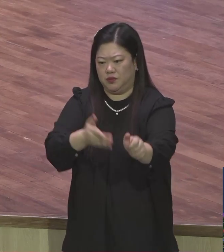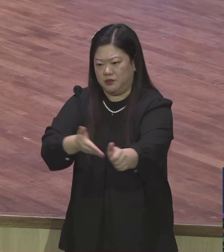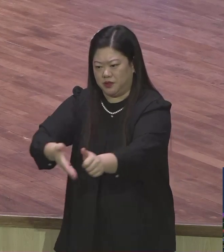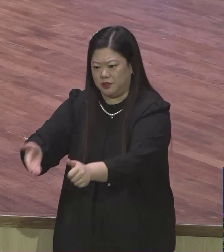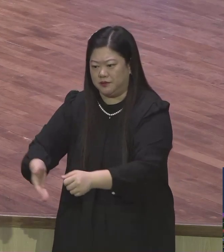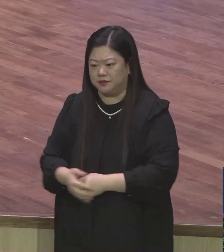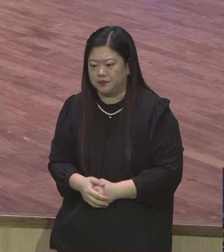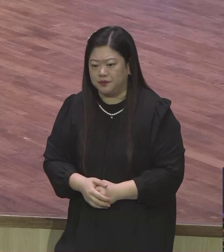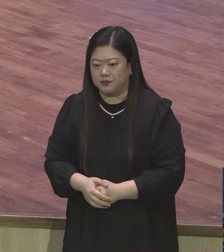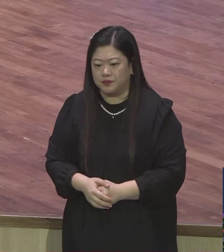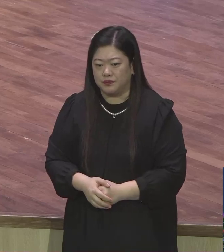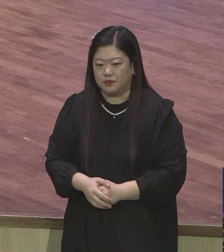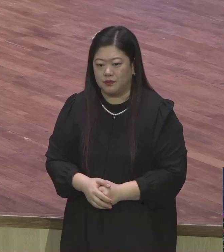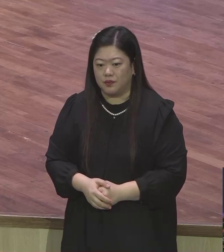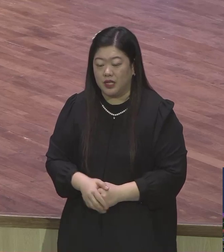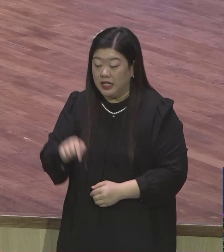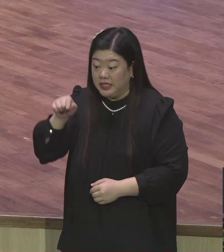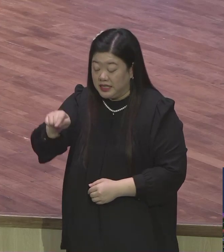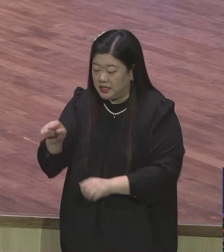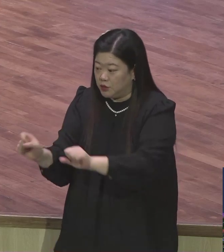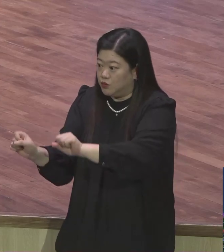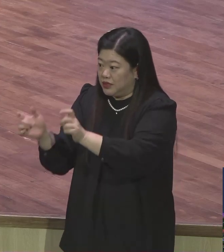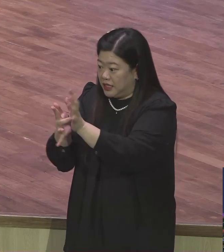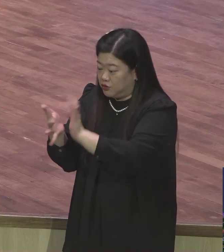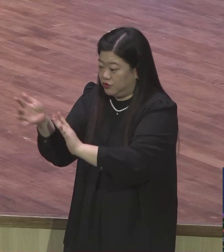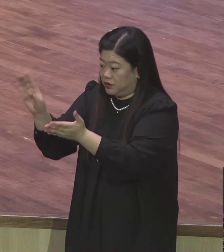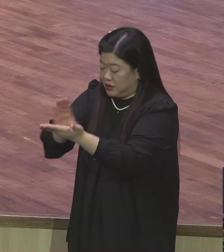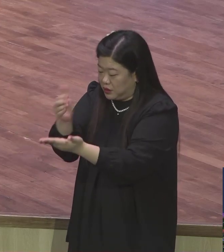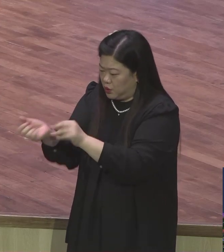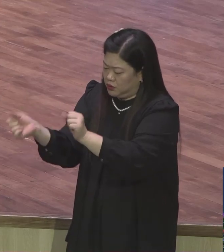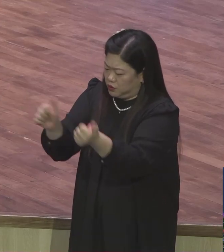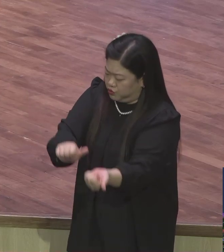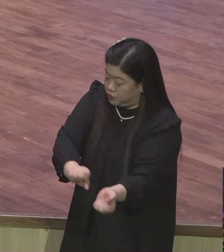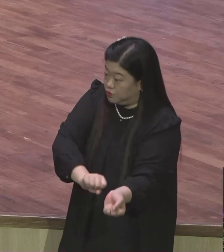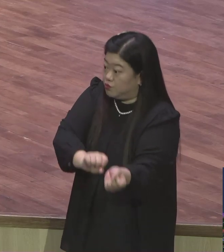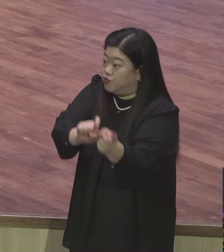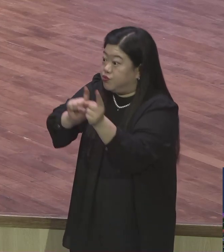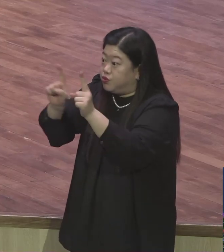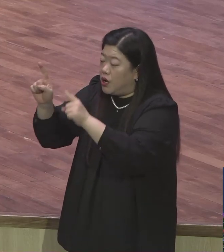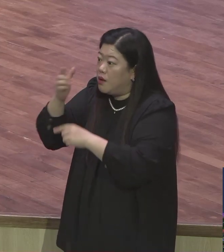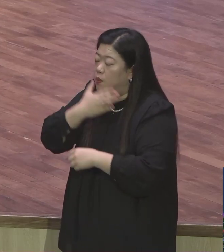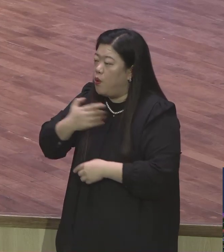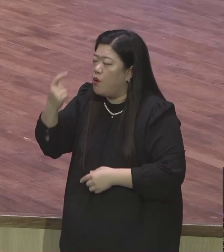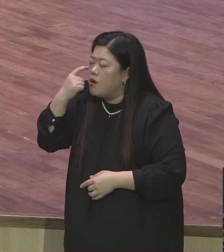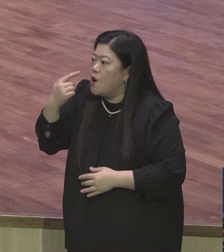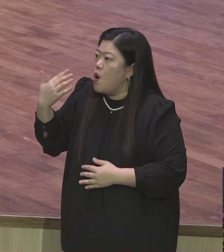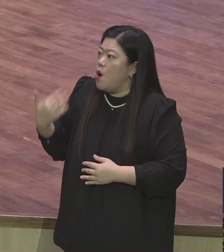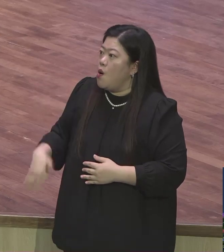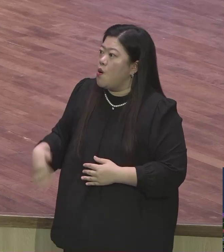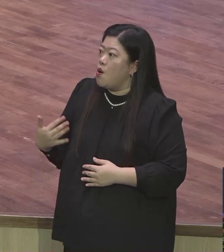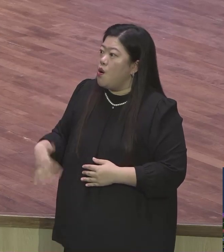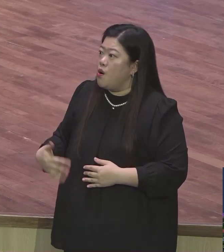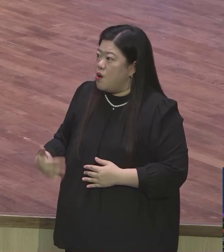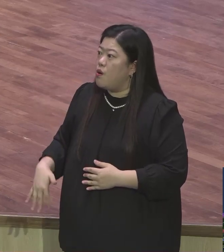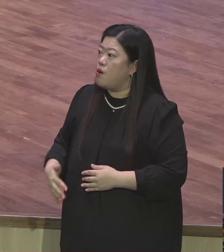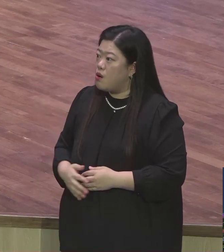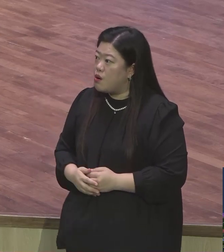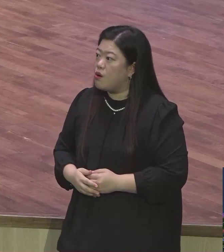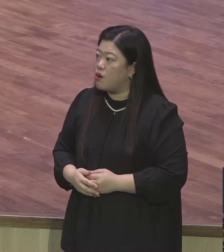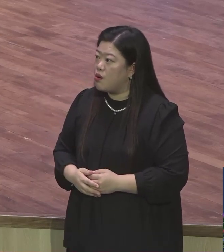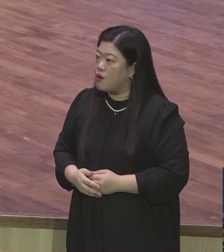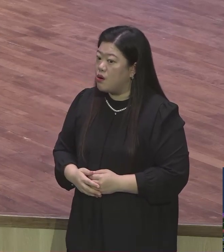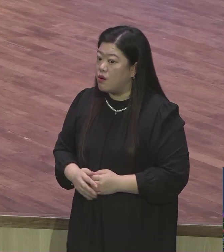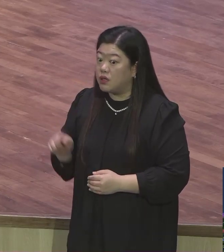놀라운 부활의 복음을 가지고 복음의 참 진리가 나의 복음이 되어야 된다. 나의 십자가, 예수